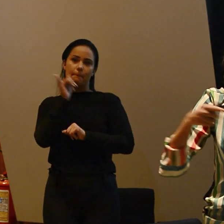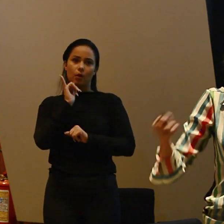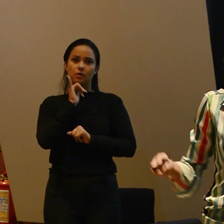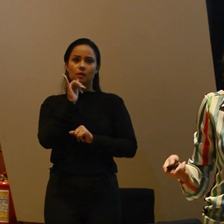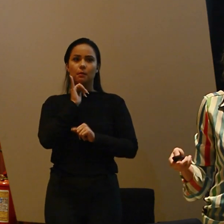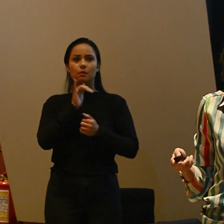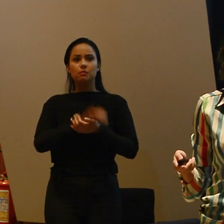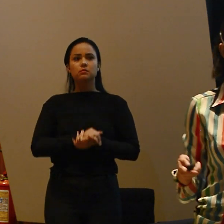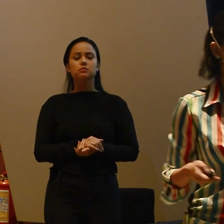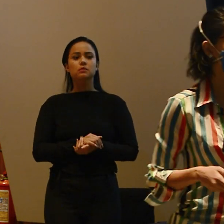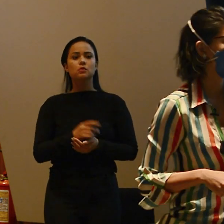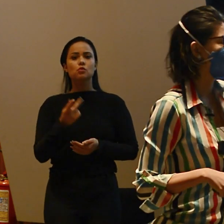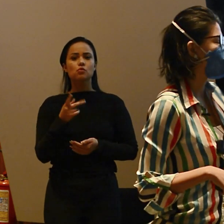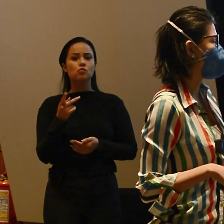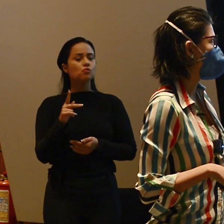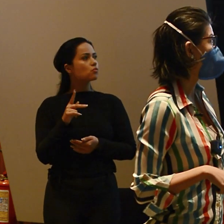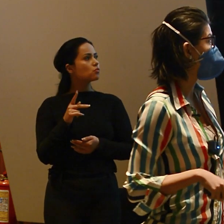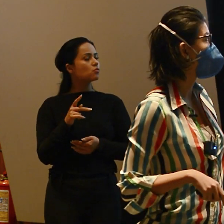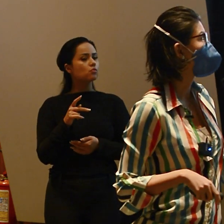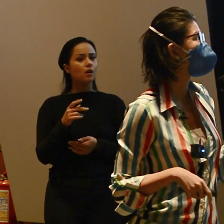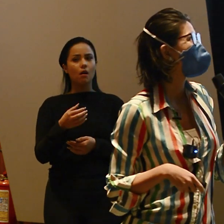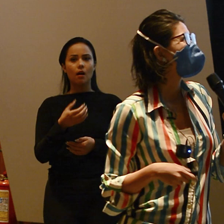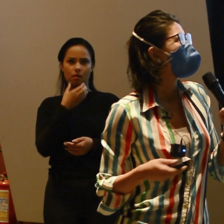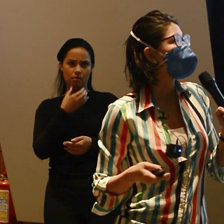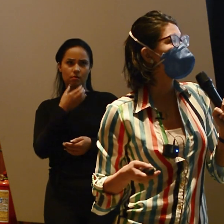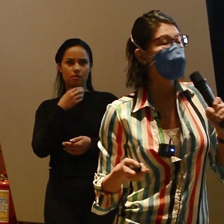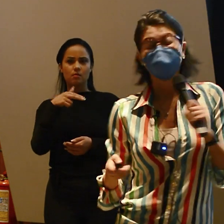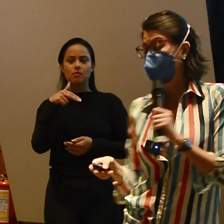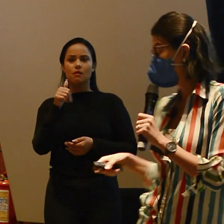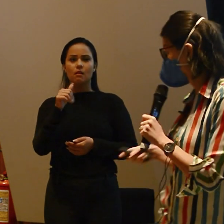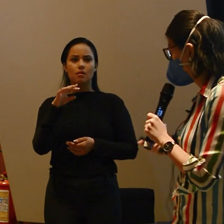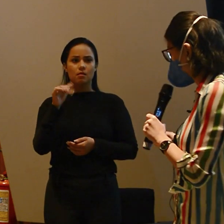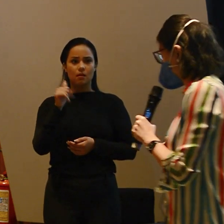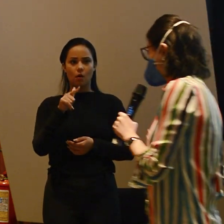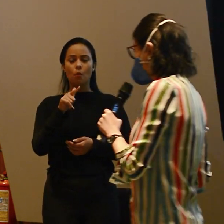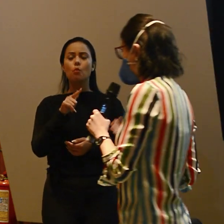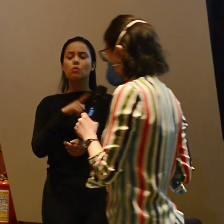exemplo, na sua ceia de Natal. Então, a gente encontrou que